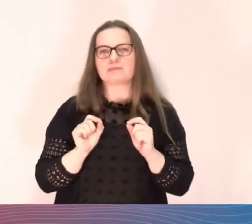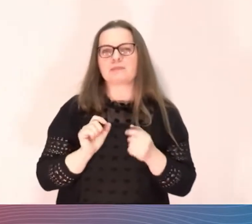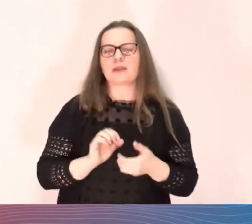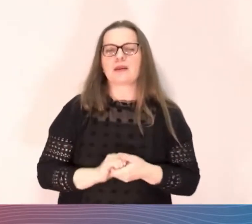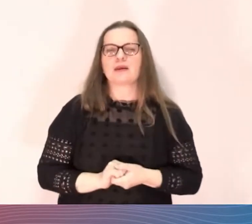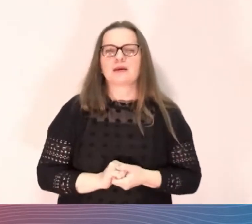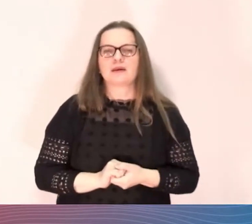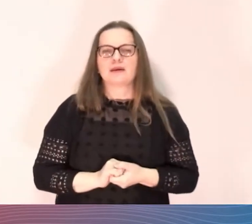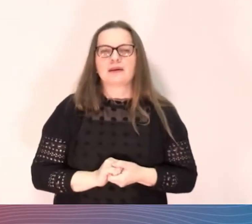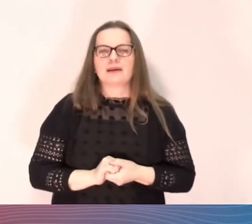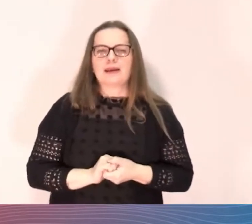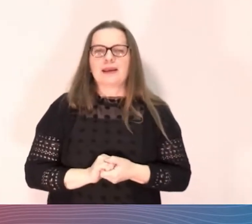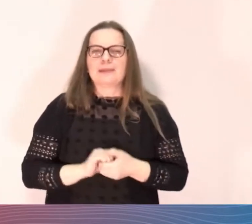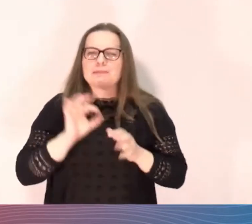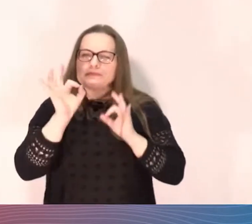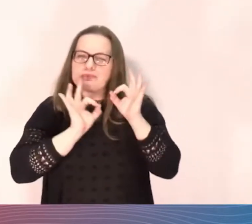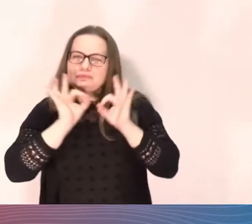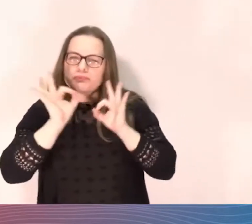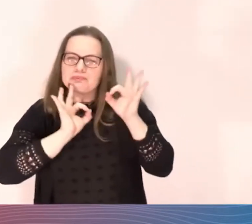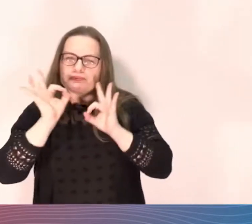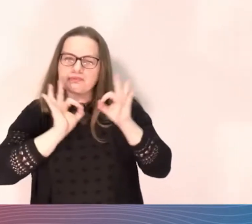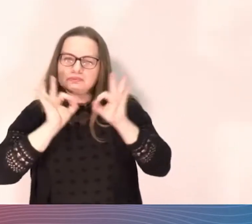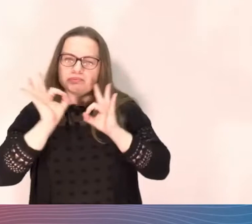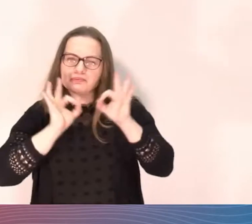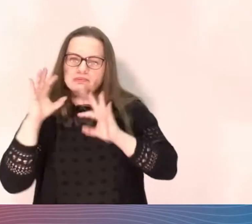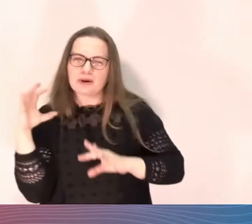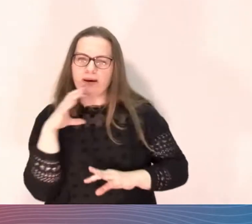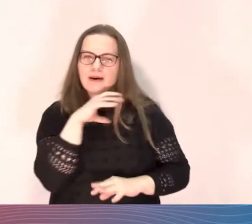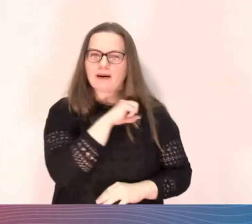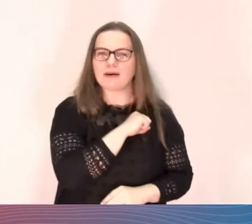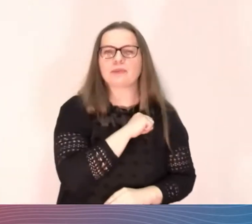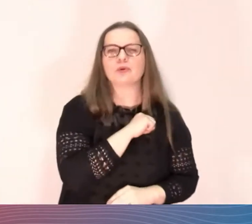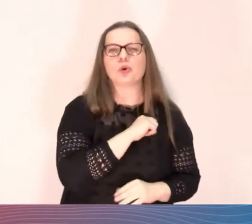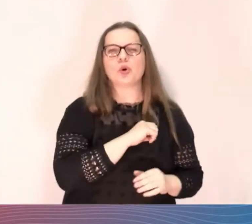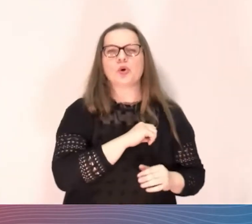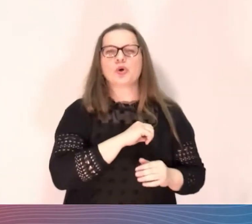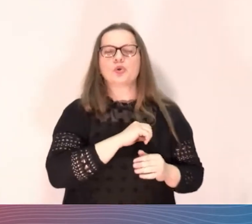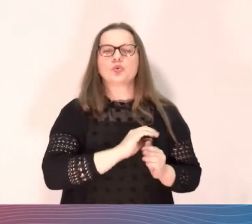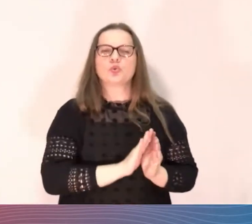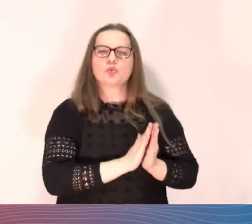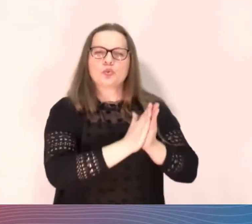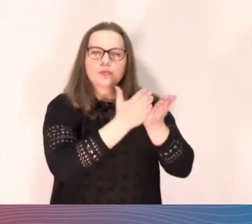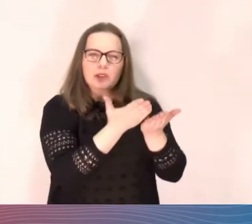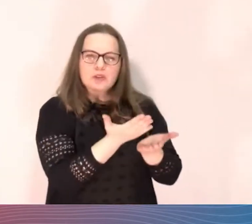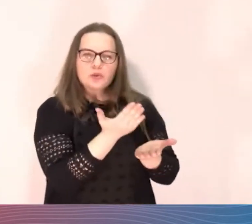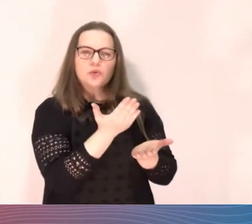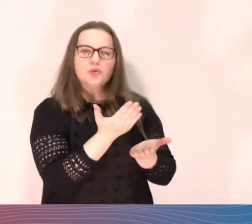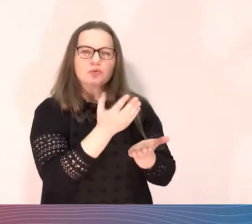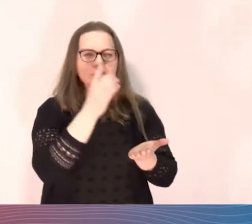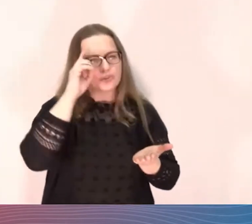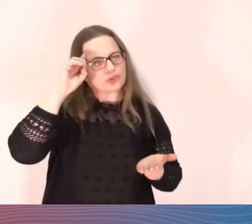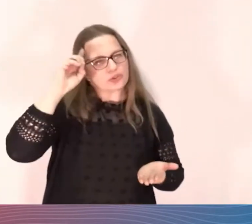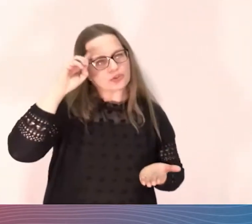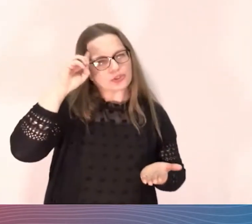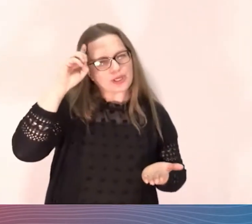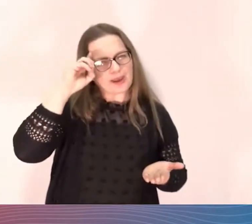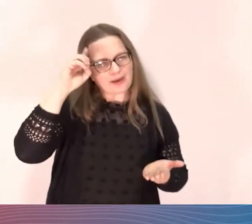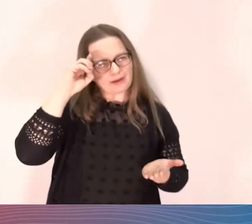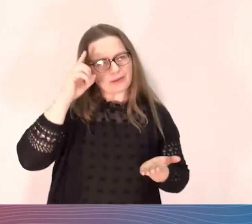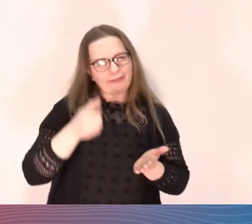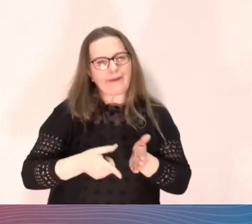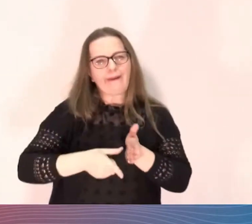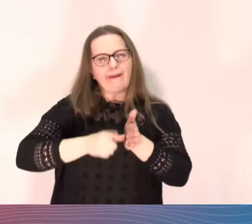confeccionarmos rapidamente o primeiro kit de alimento diário para suprir a carência